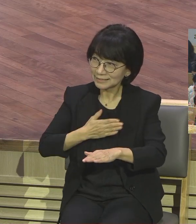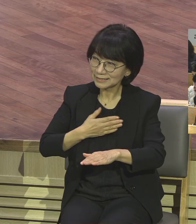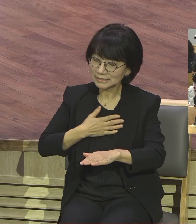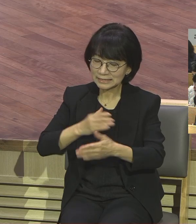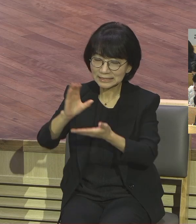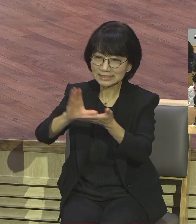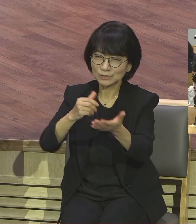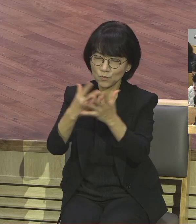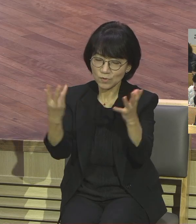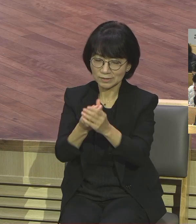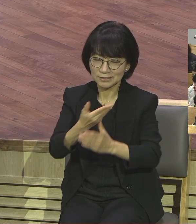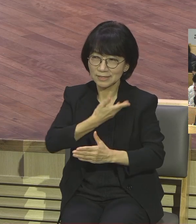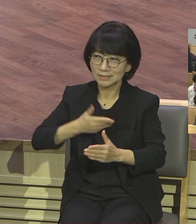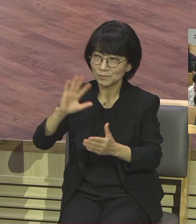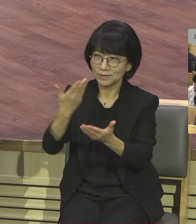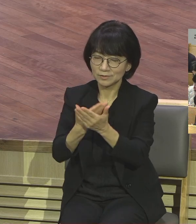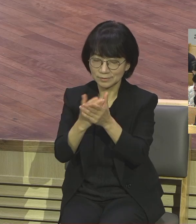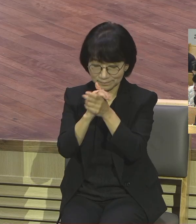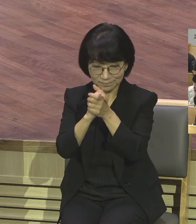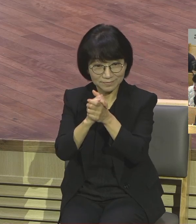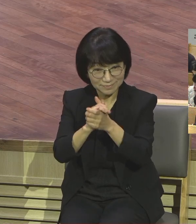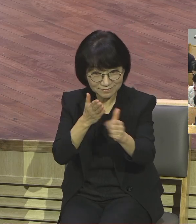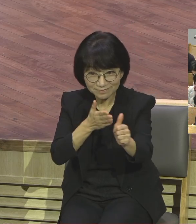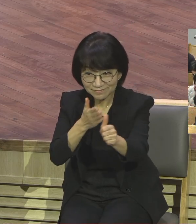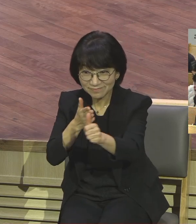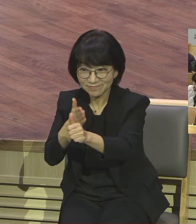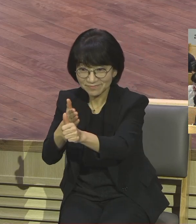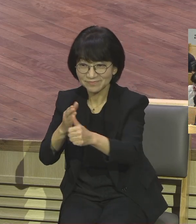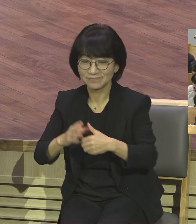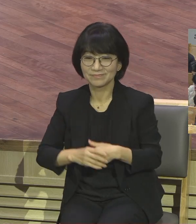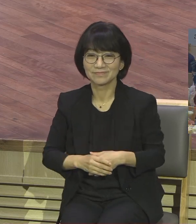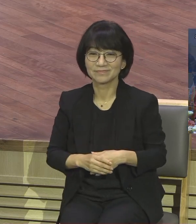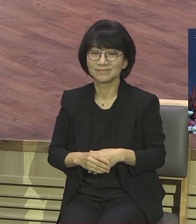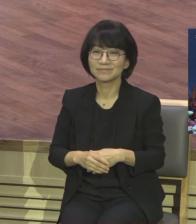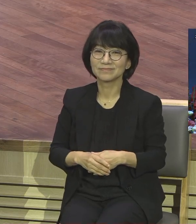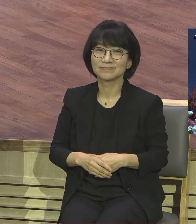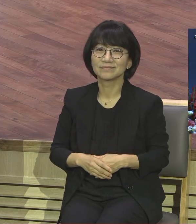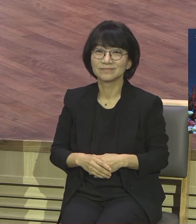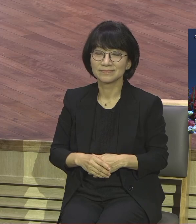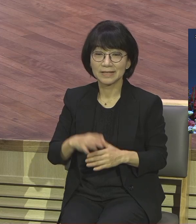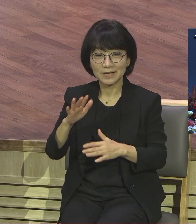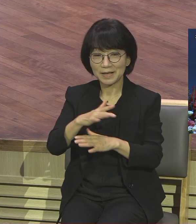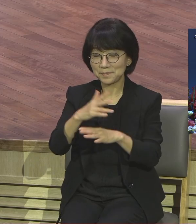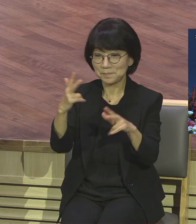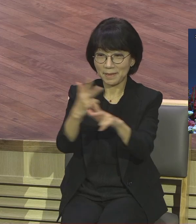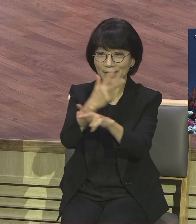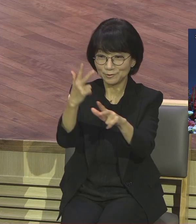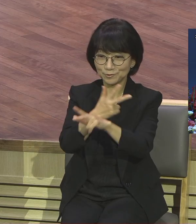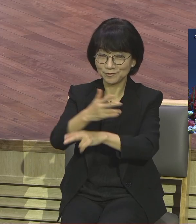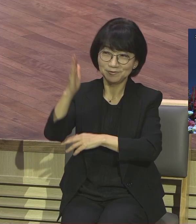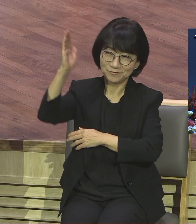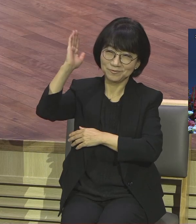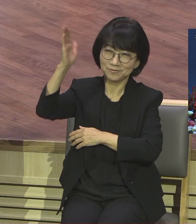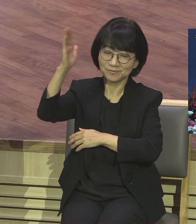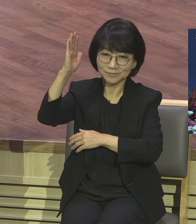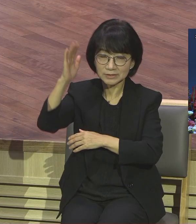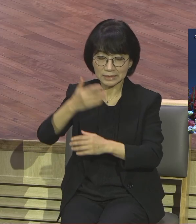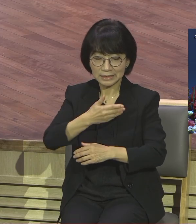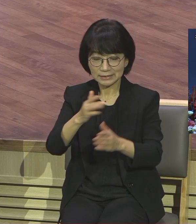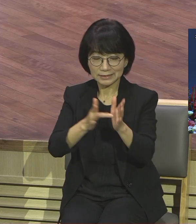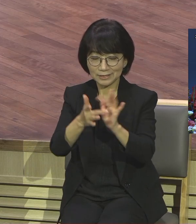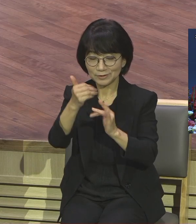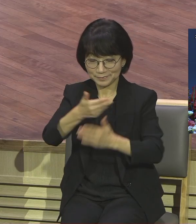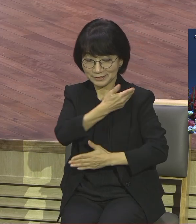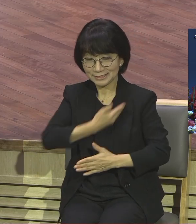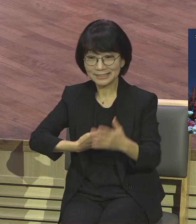주옵소서. 아멘. 그런 기도를 해야 돼요. 우리가 매주일 예수님의 열두 제자에 대해 살펴보고